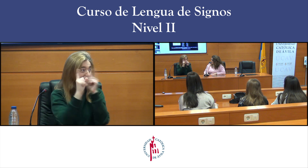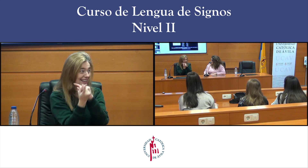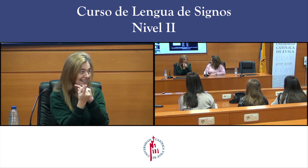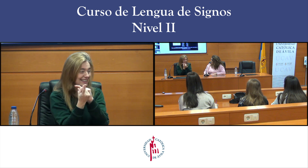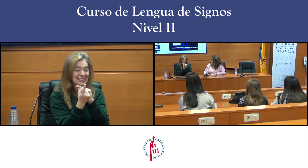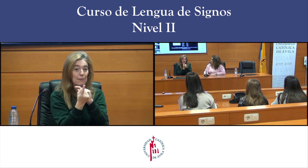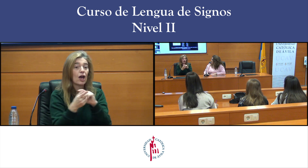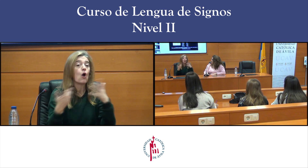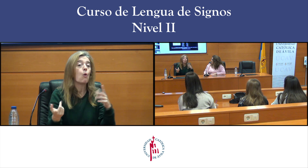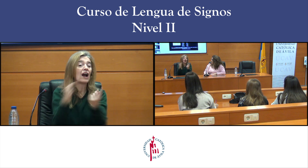revés